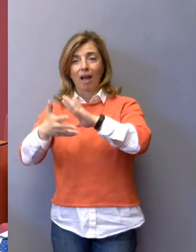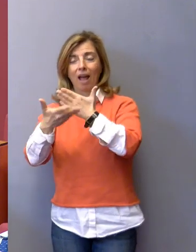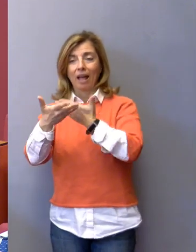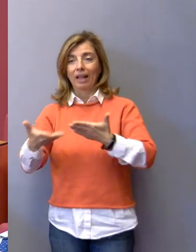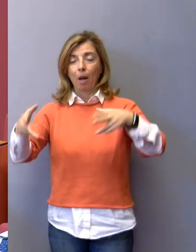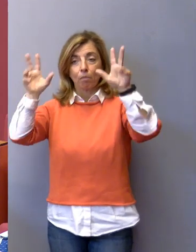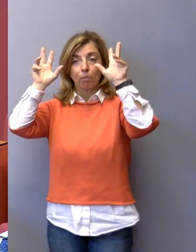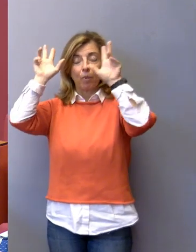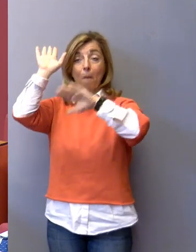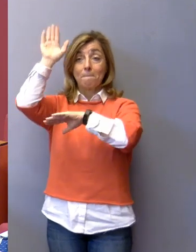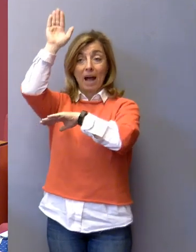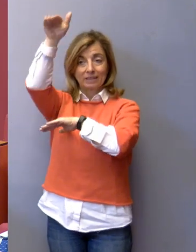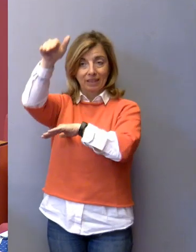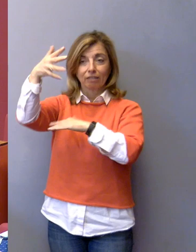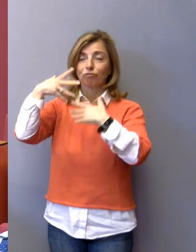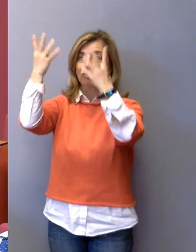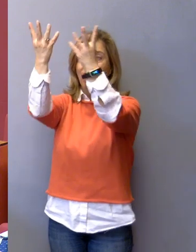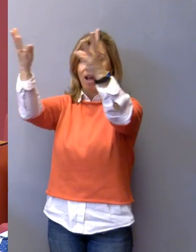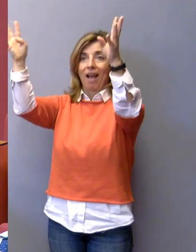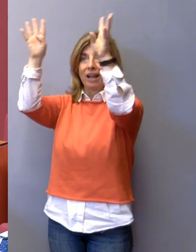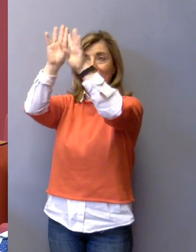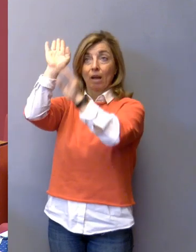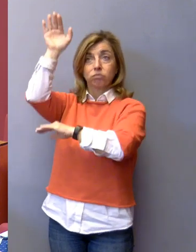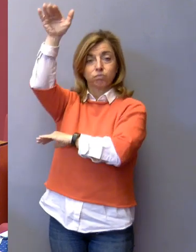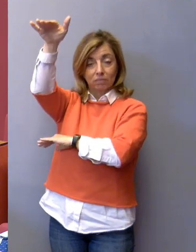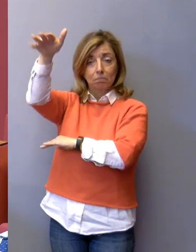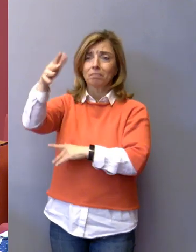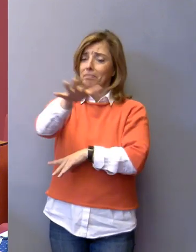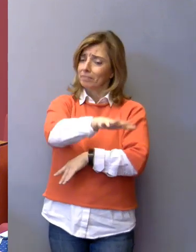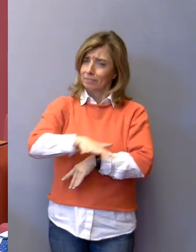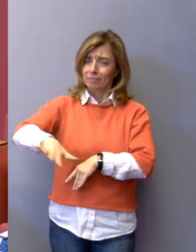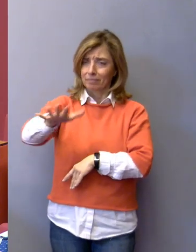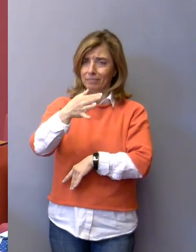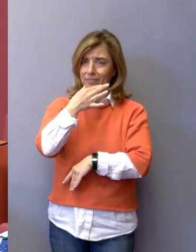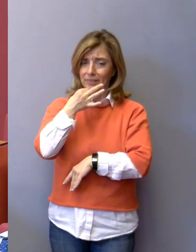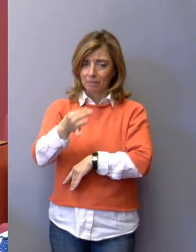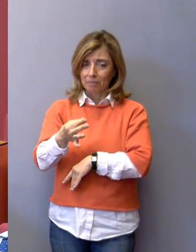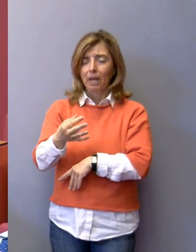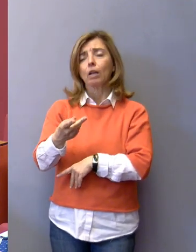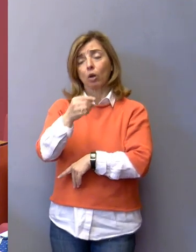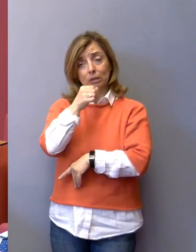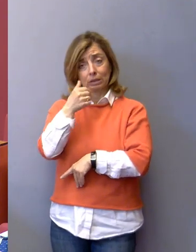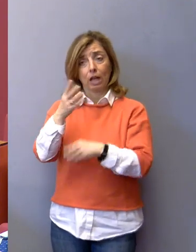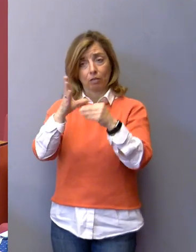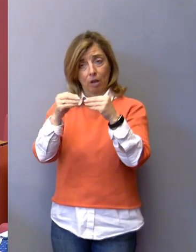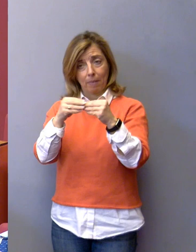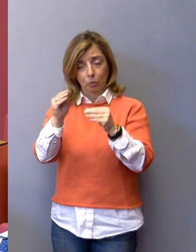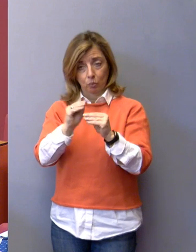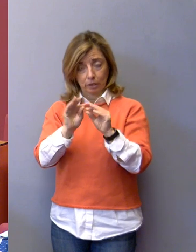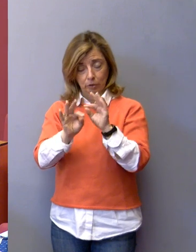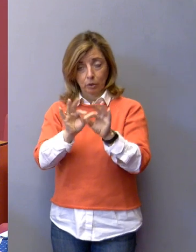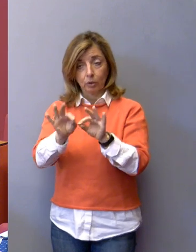basket con i canestri e sicuramente luogo bello che richiede anche un'attenzione di manutenzione Ma